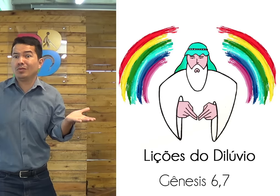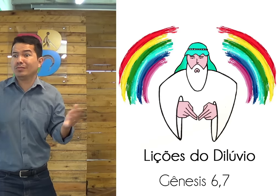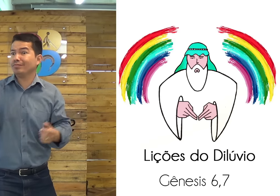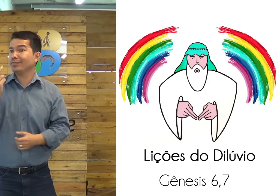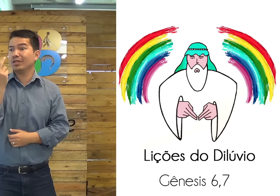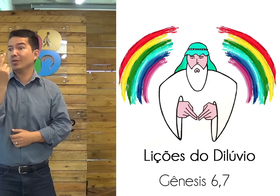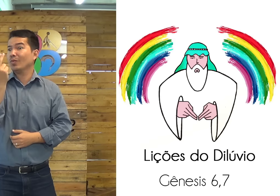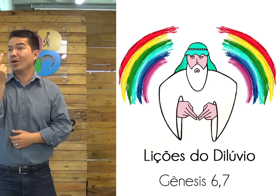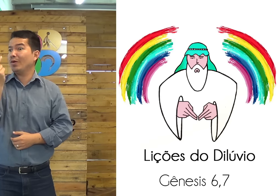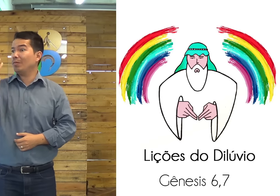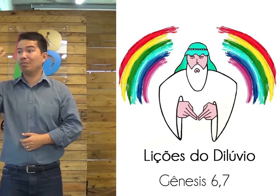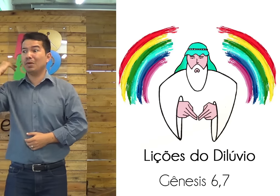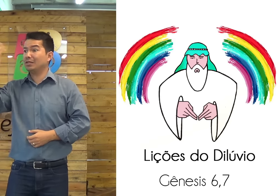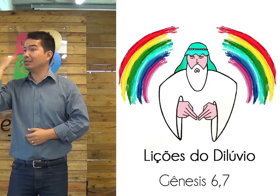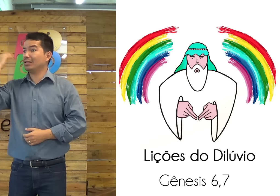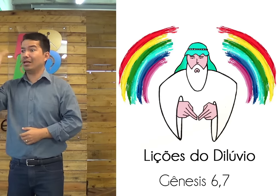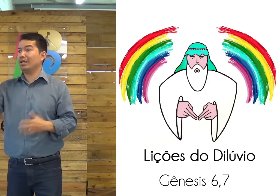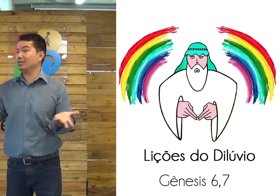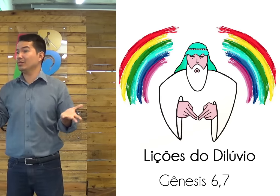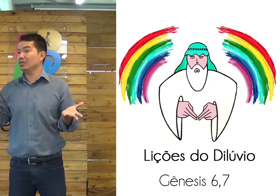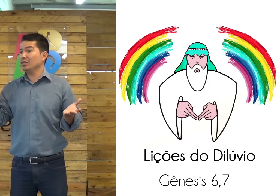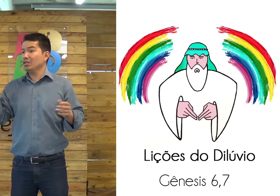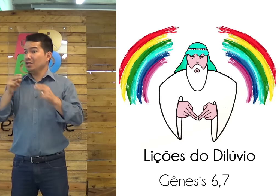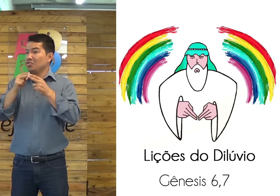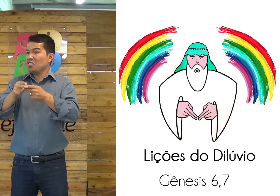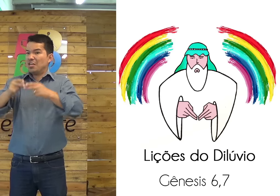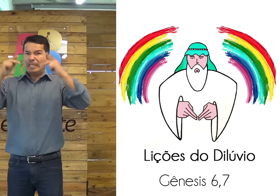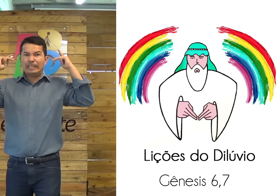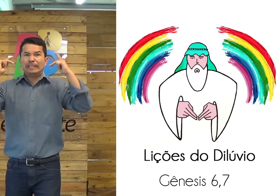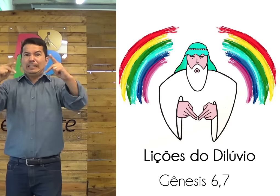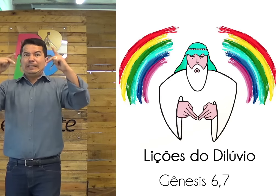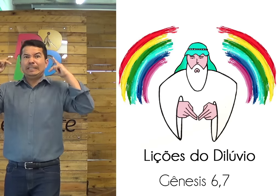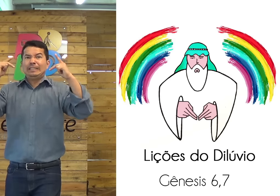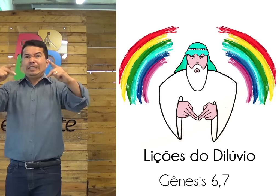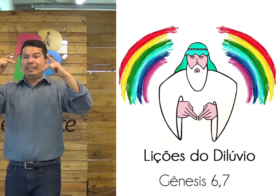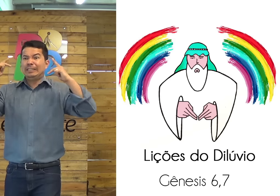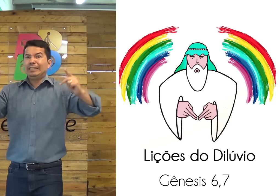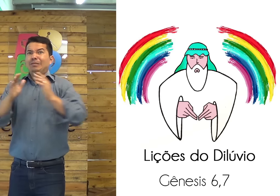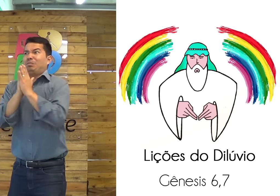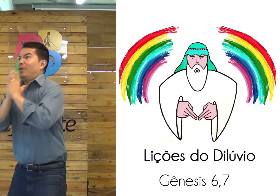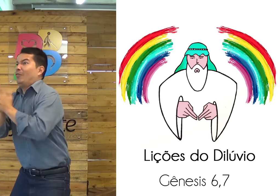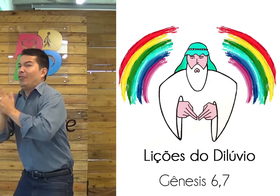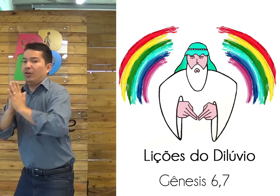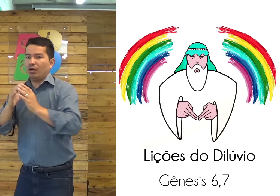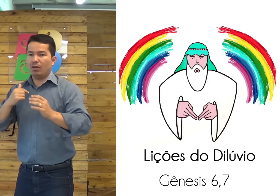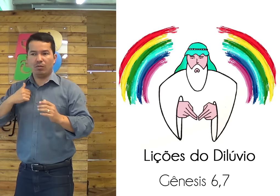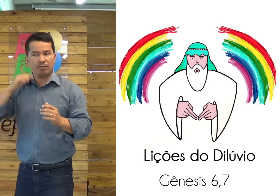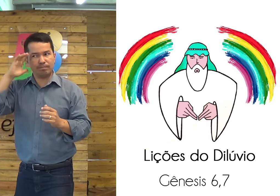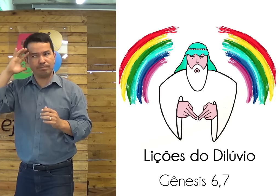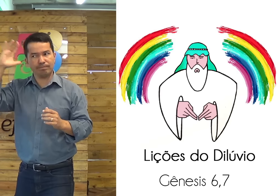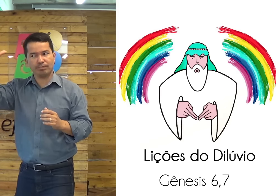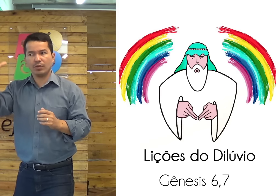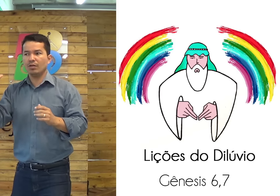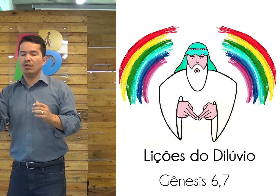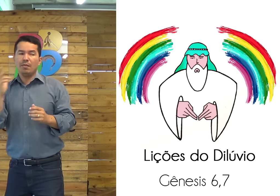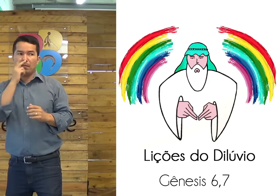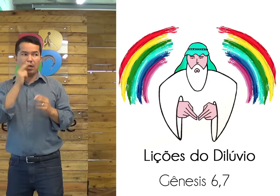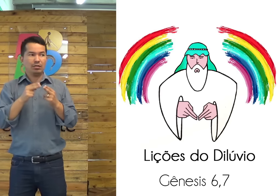isso né Igual no passado ali né não é pregando e pregando e pregando gente por favor imaginação